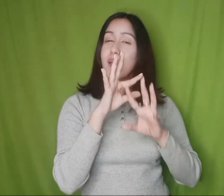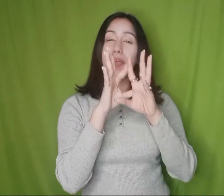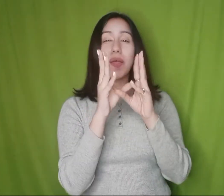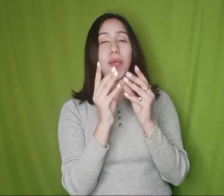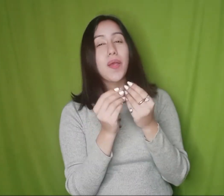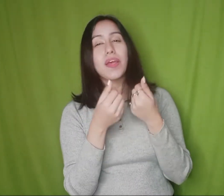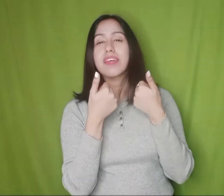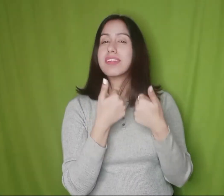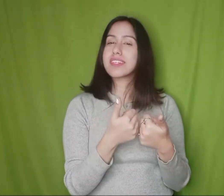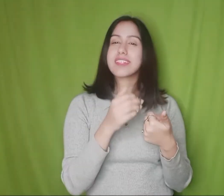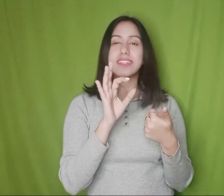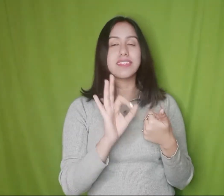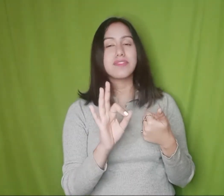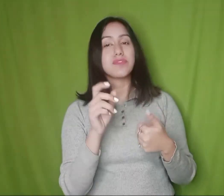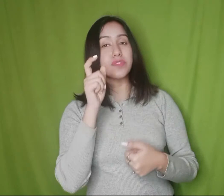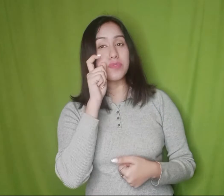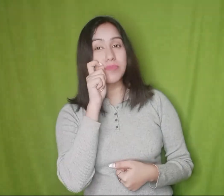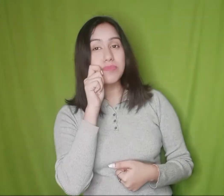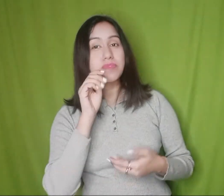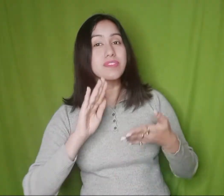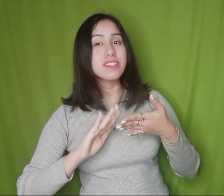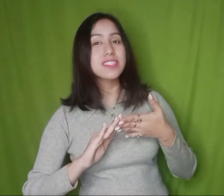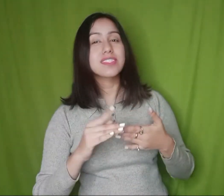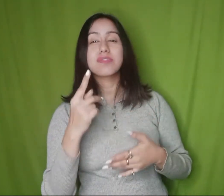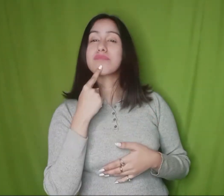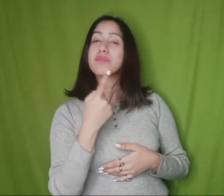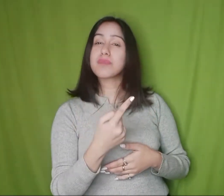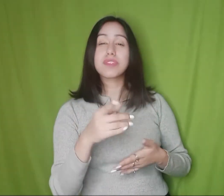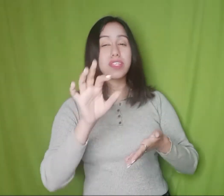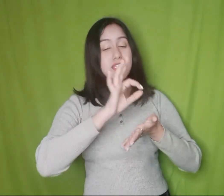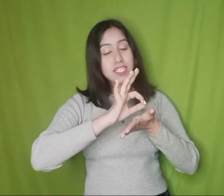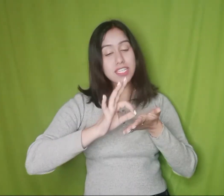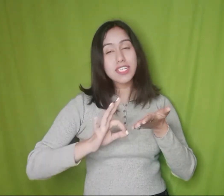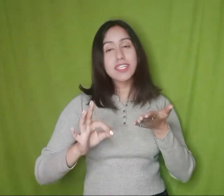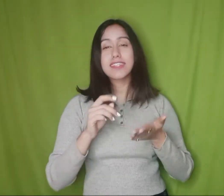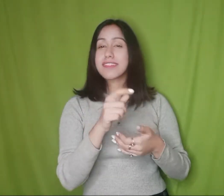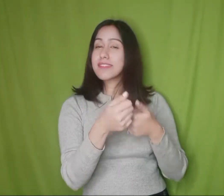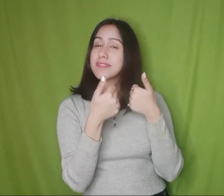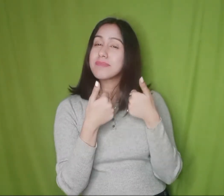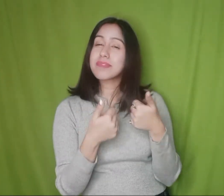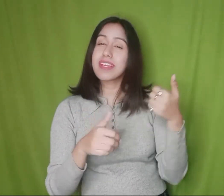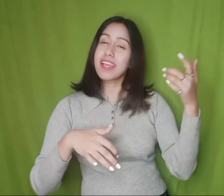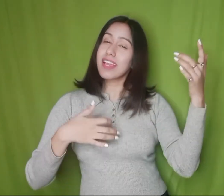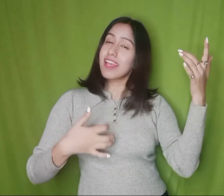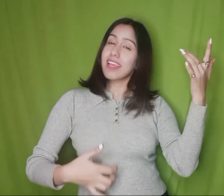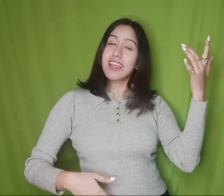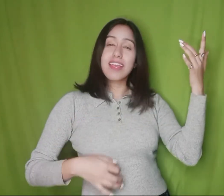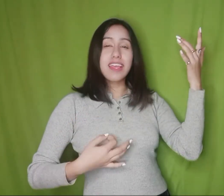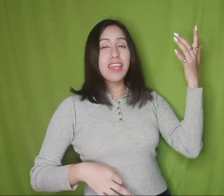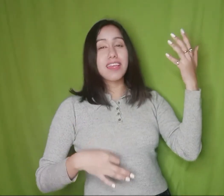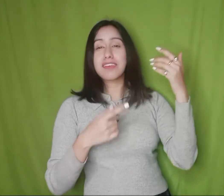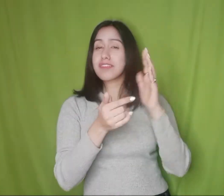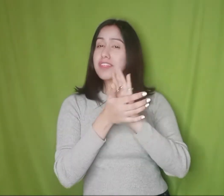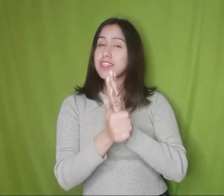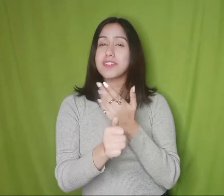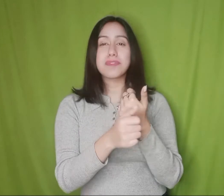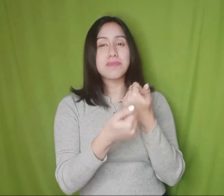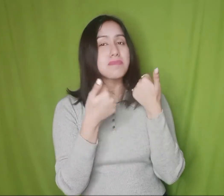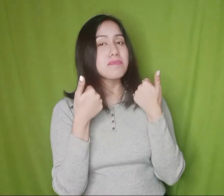राग, मीरा की लेखनी, मीरा की आंखें, सब कुछ। भोज कहते, मीरा के लिखने की ताकत और